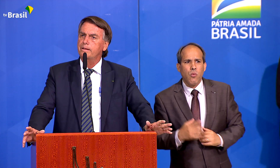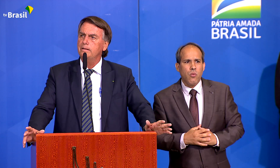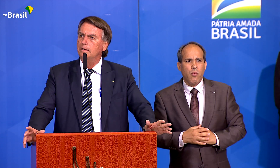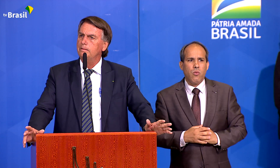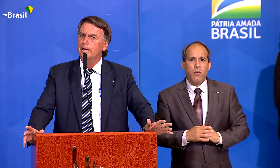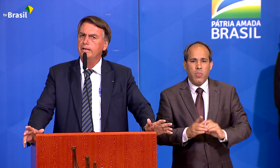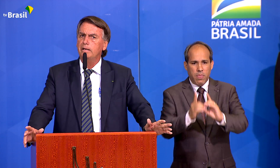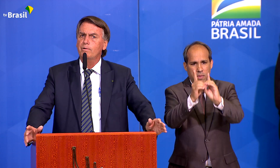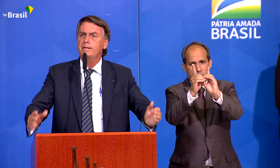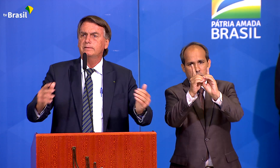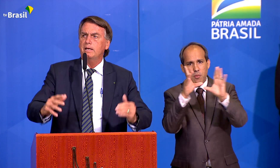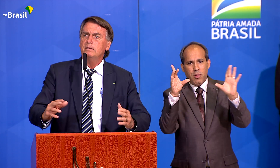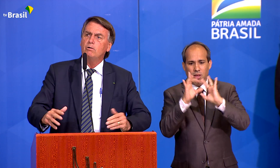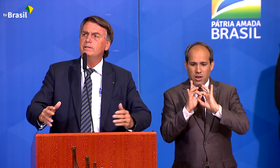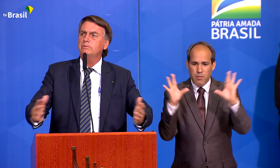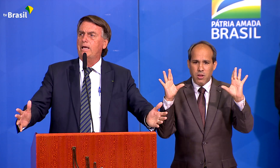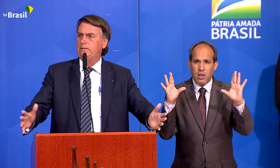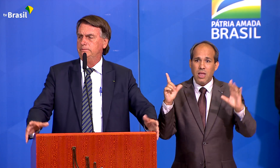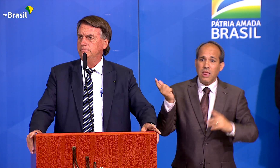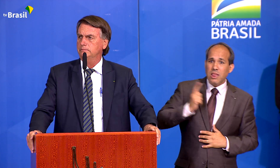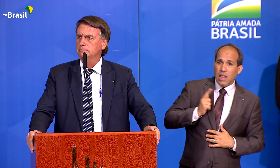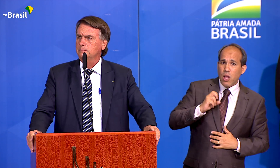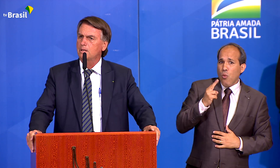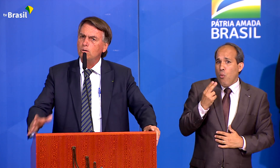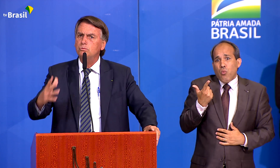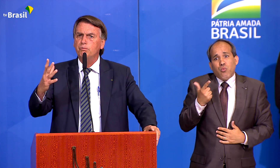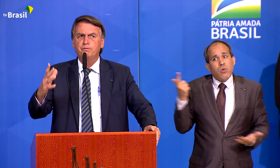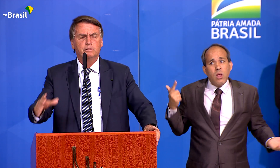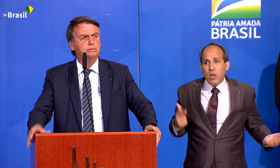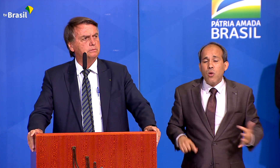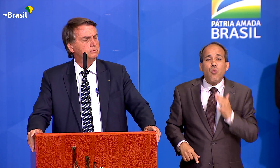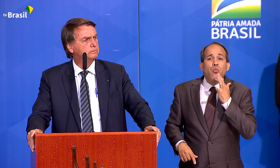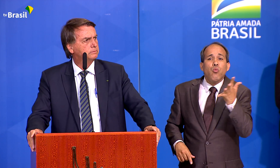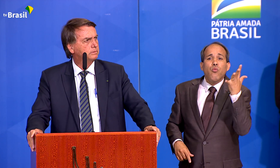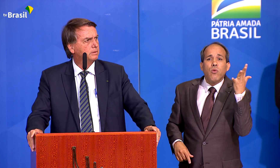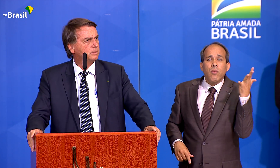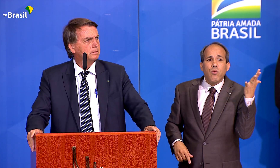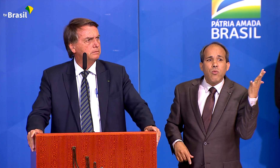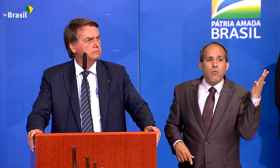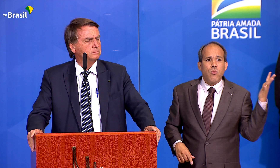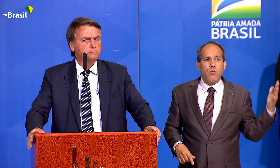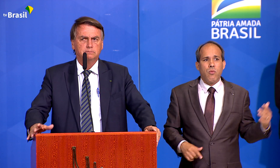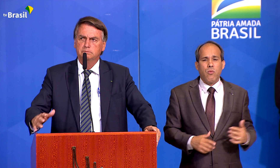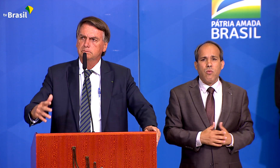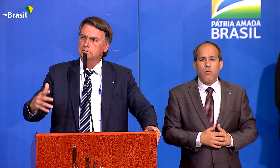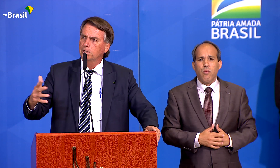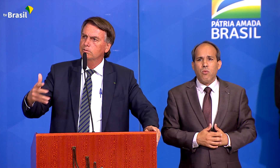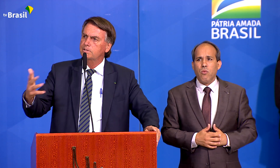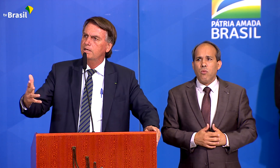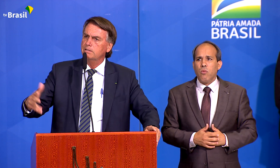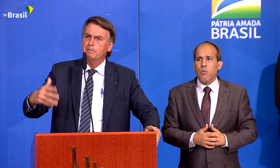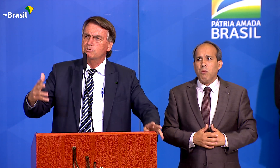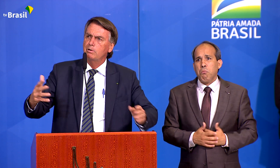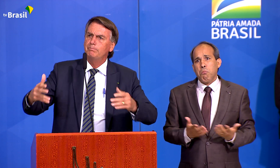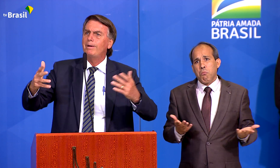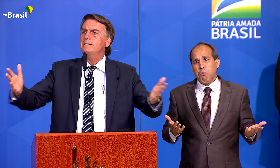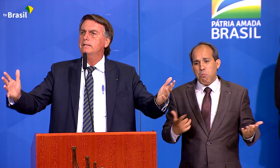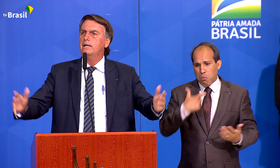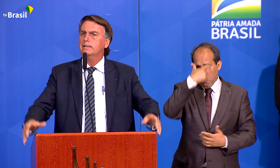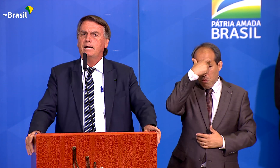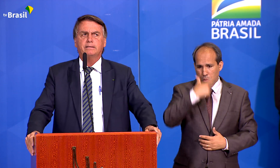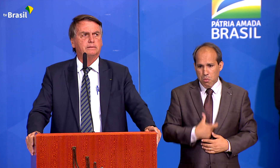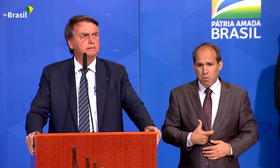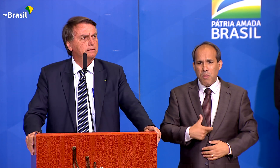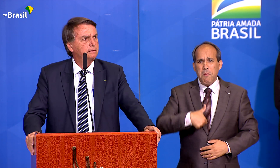a democracia e liberdade você tem ou não tem Eu duvido é que eu não seja a pessoa